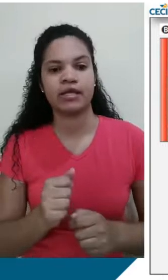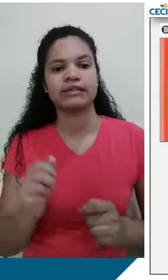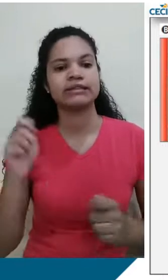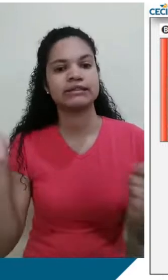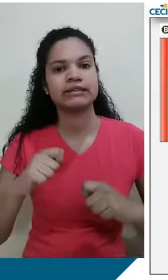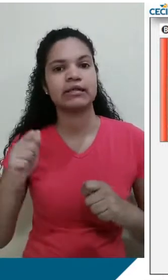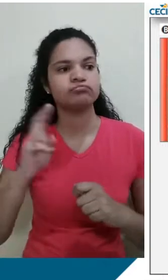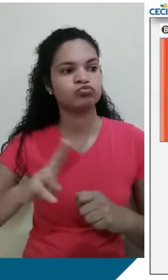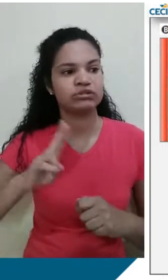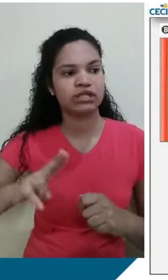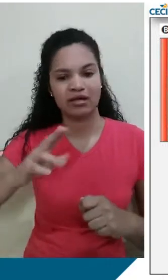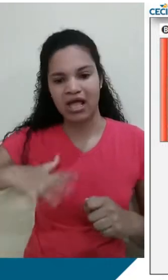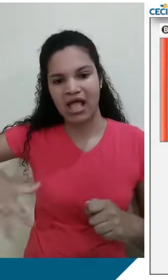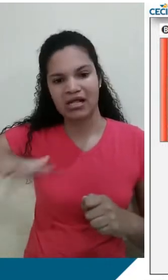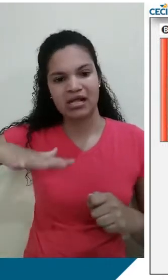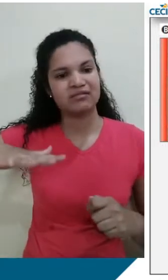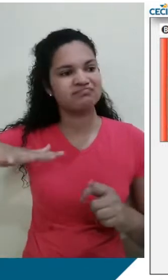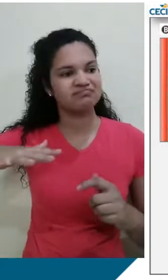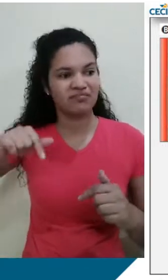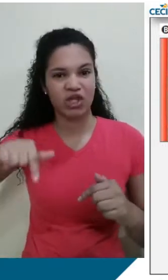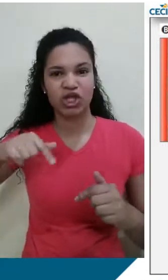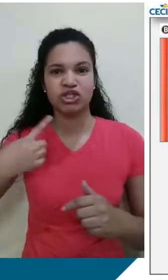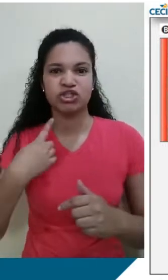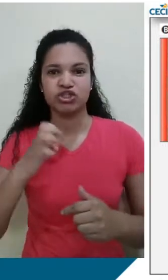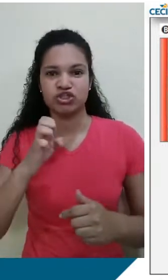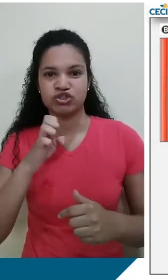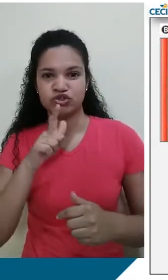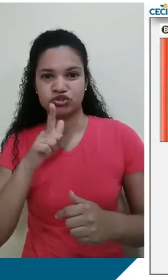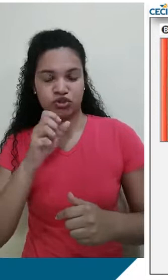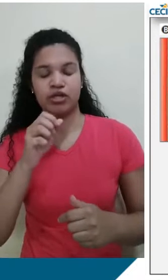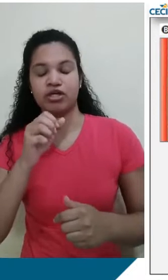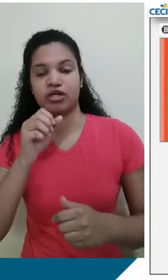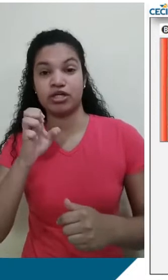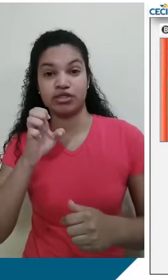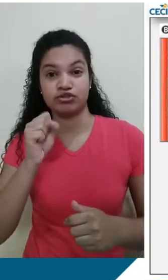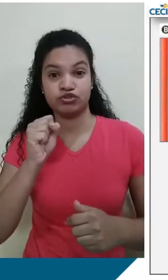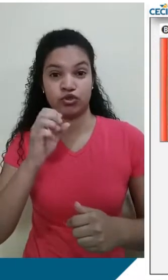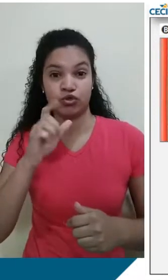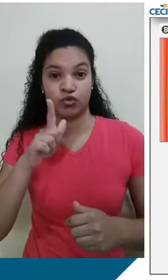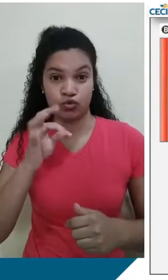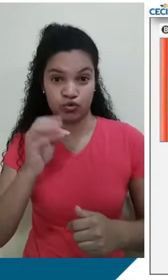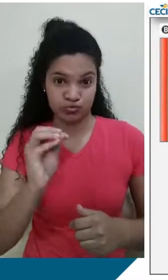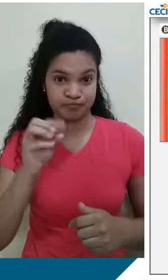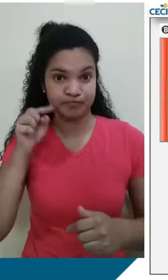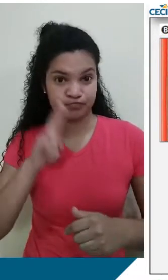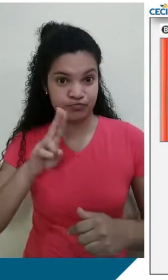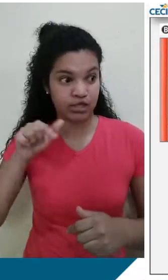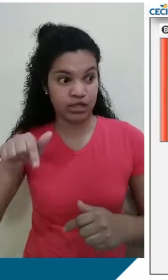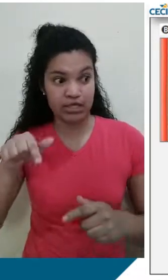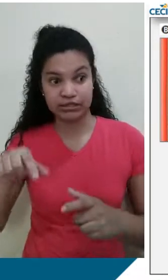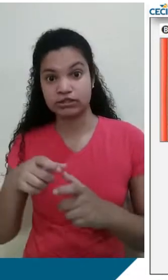esgotos maltratados em ambientes aquáticos. Isso causa um aumento nas populações de determinados organismos que